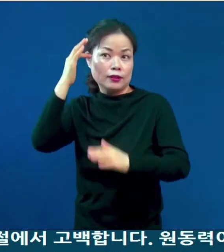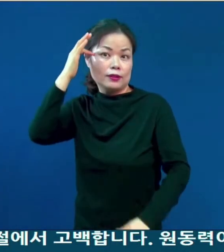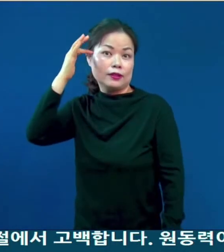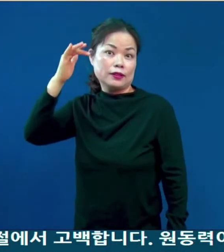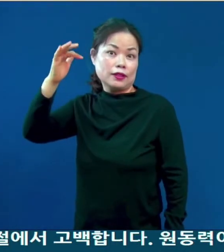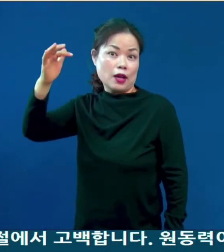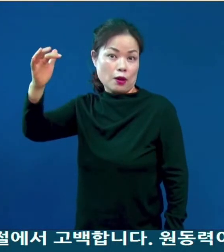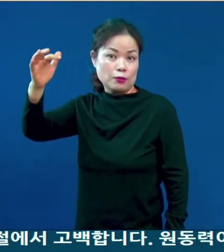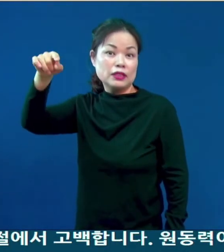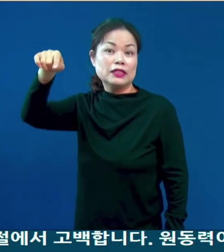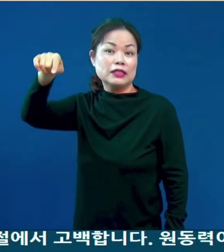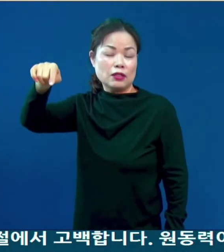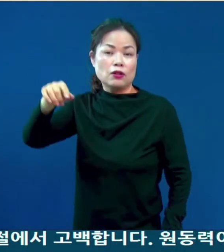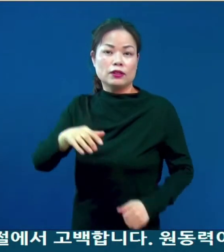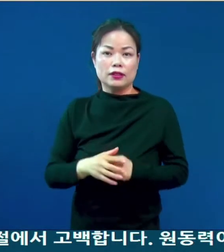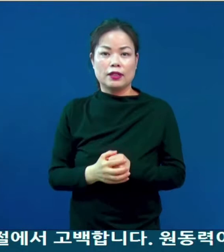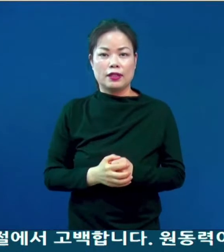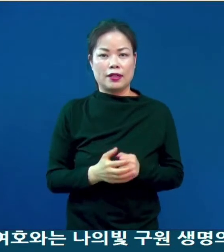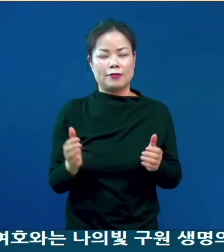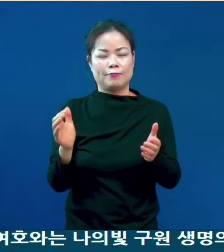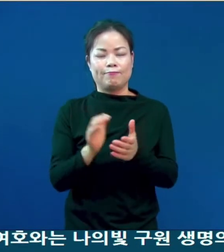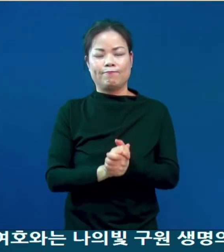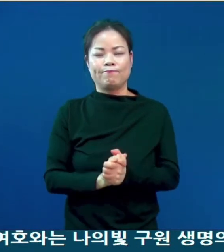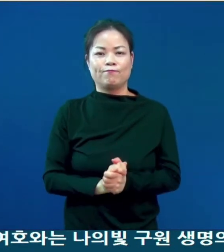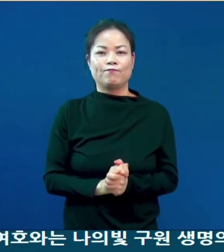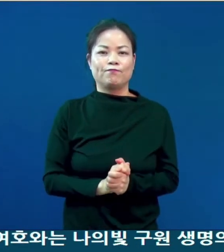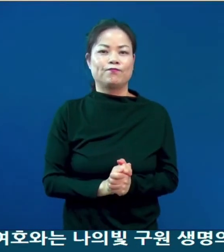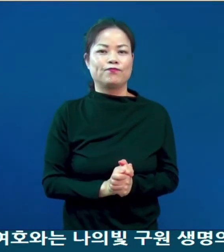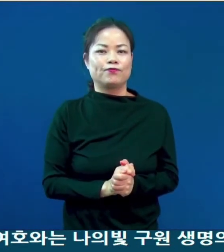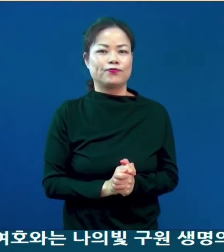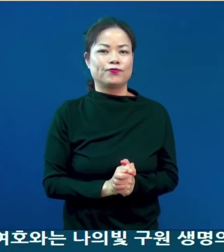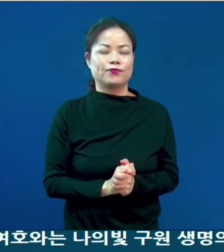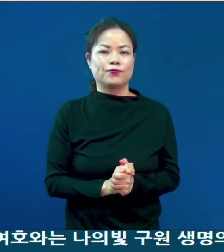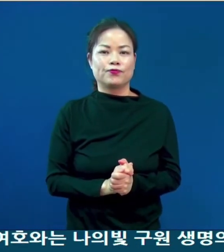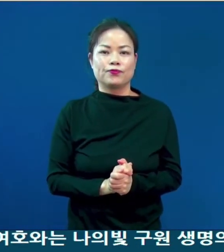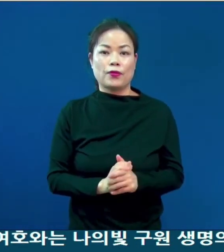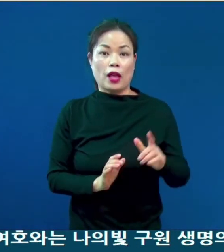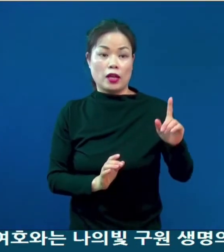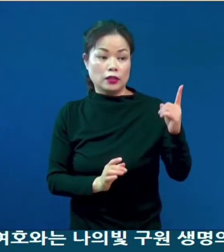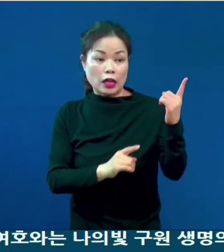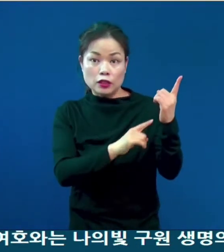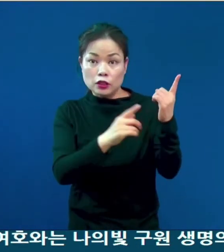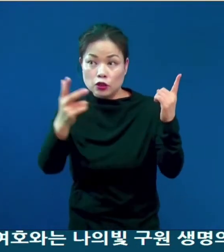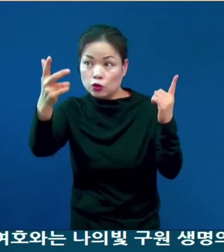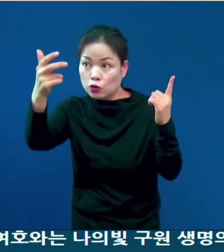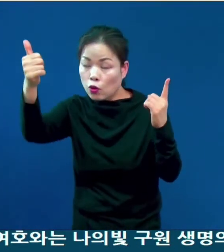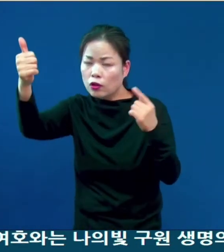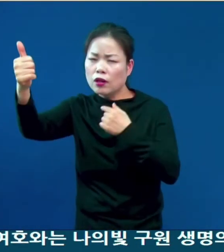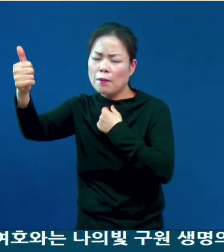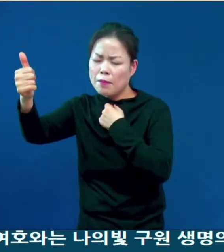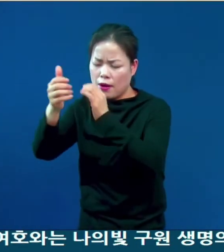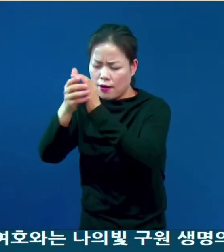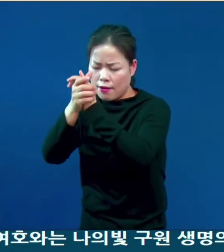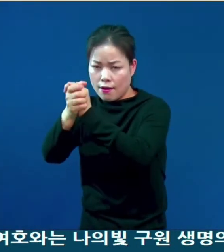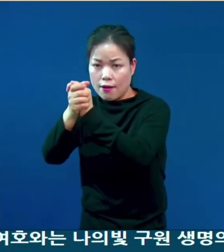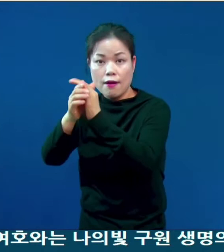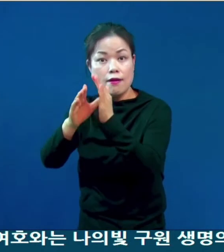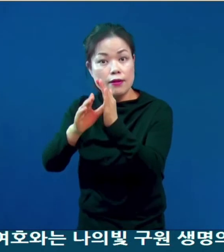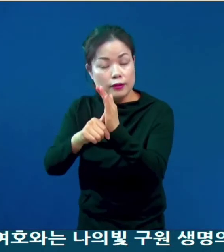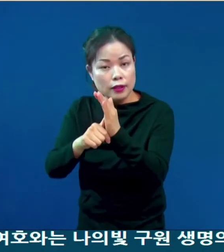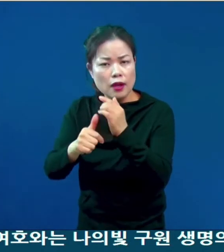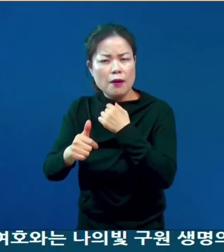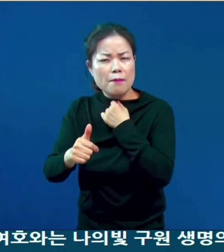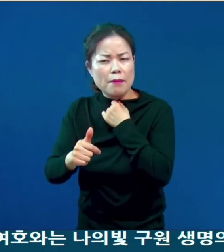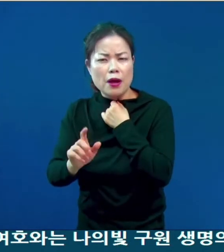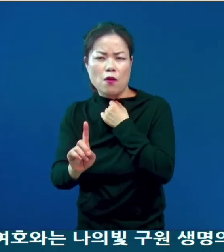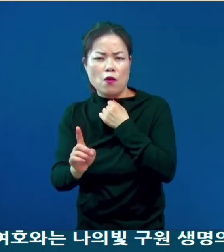사모하는 그것이라. 아멘. 다윗이 여호와께 바란다, 구한다라고 했을 때 이 바란다라고